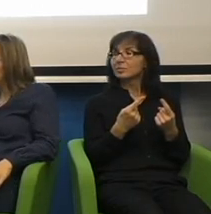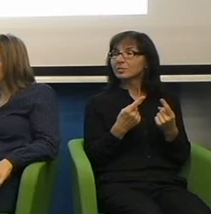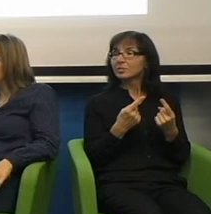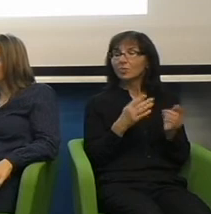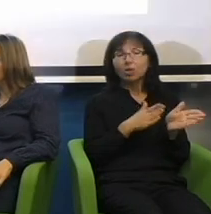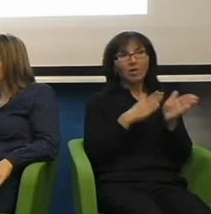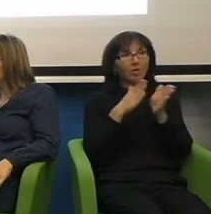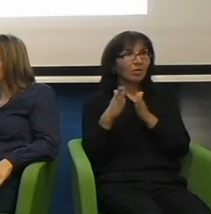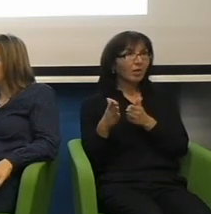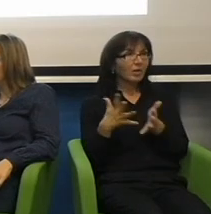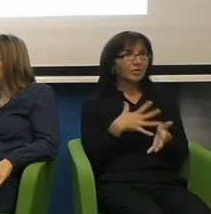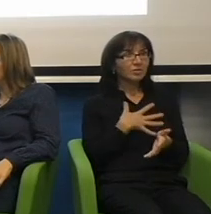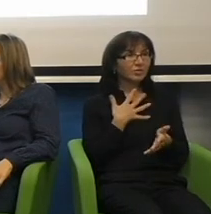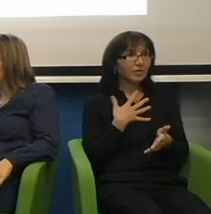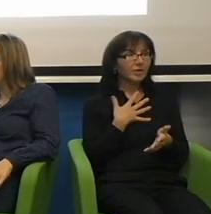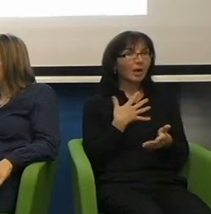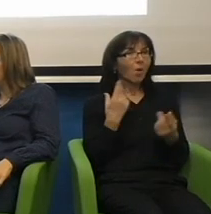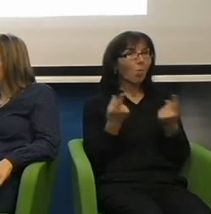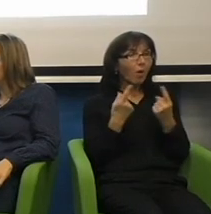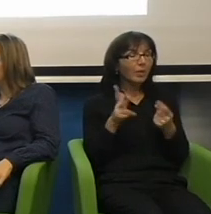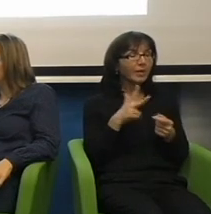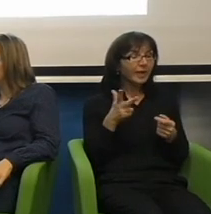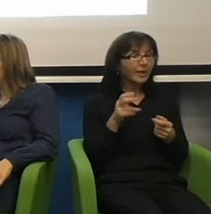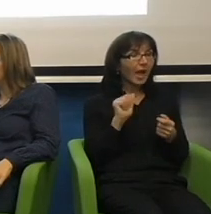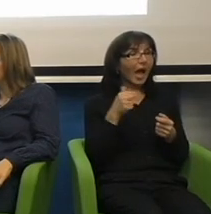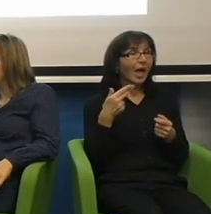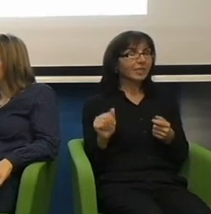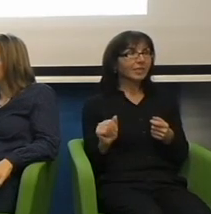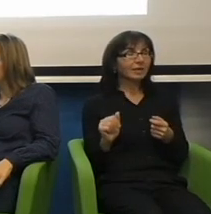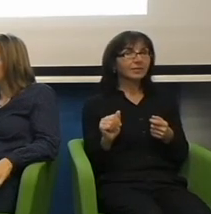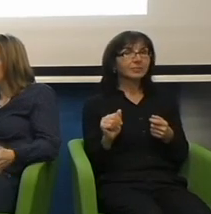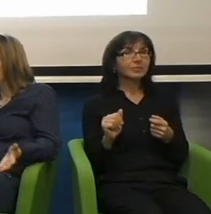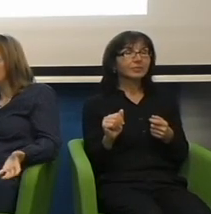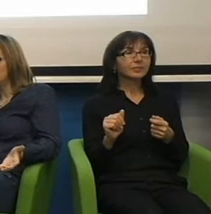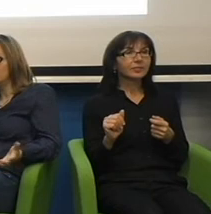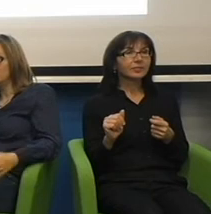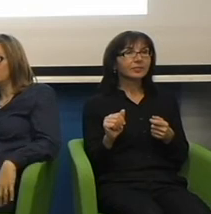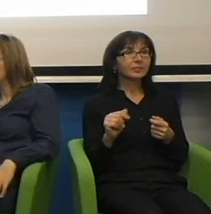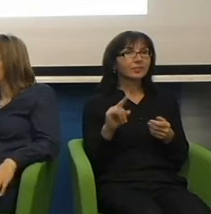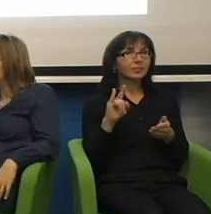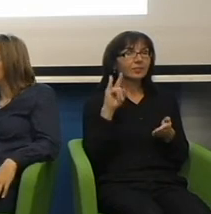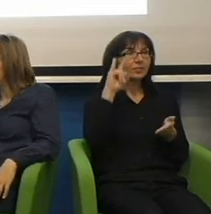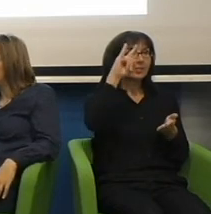Kolejny paradoks, dlatego że w momencie, kiedy Anna leci do